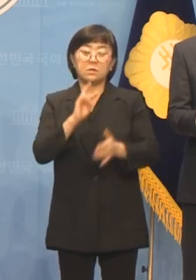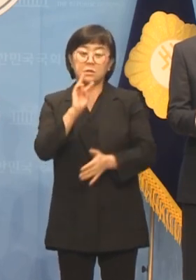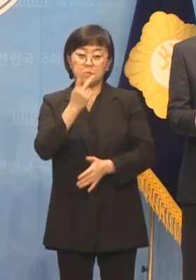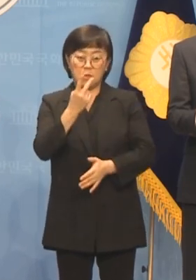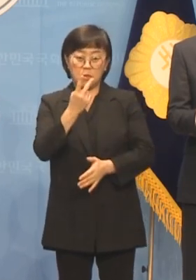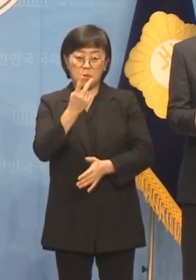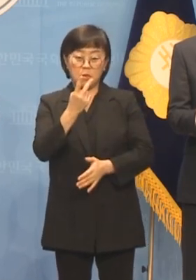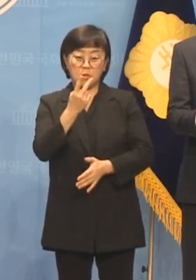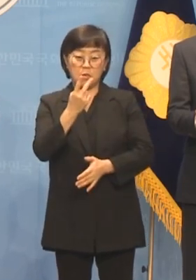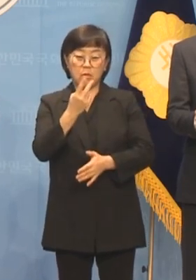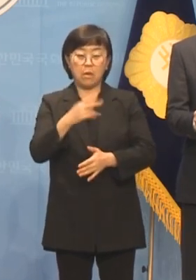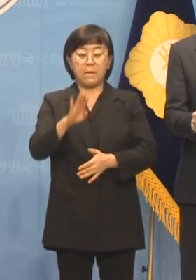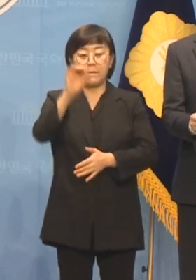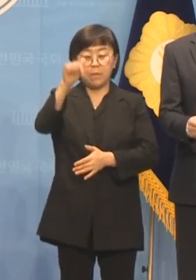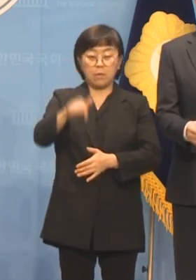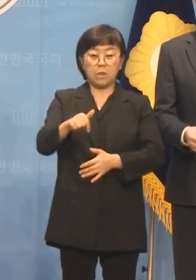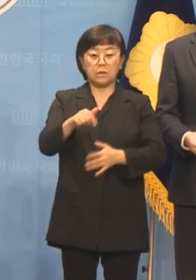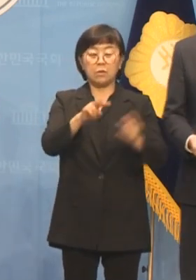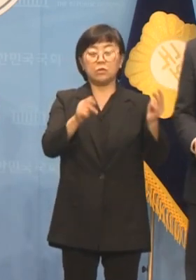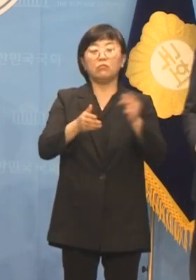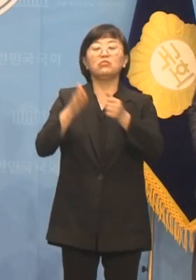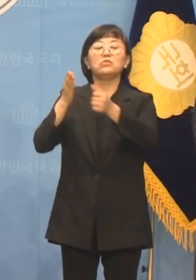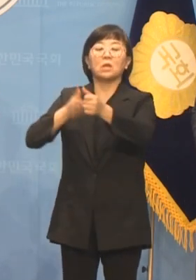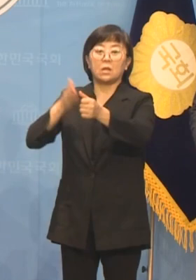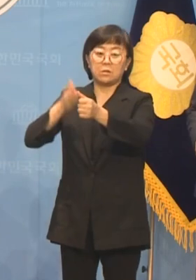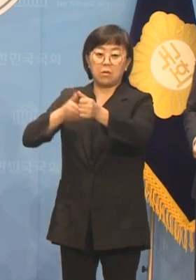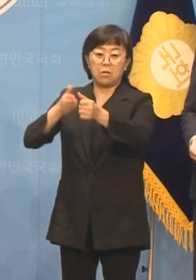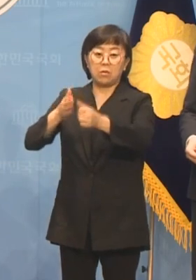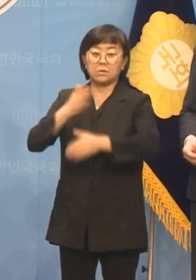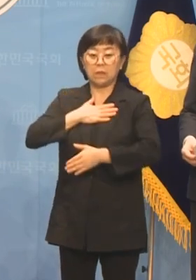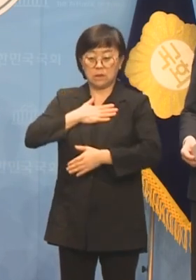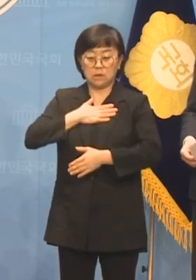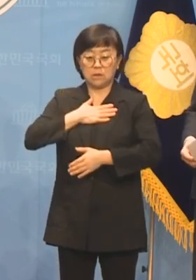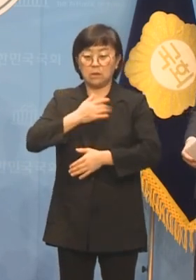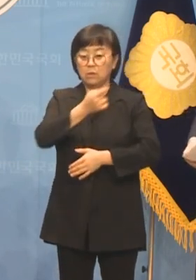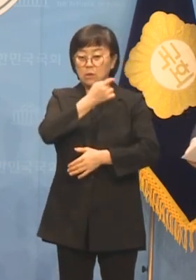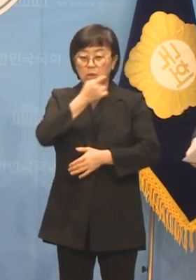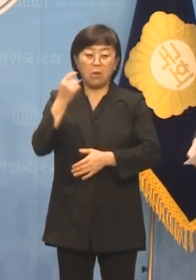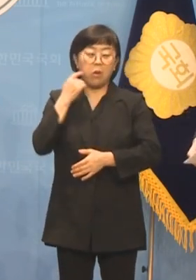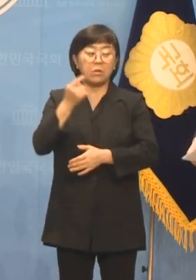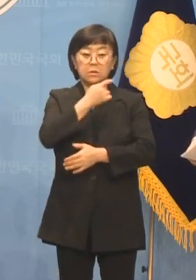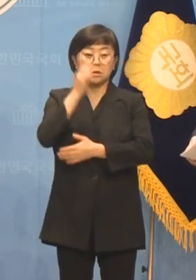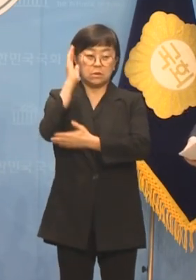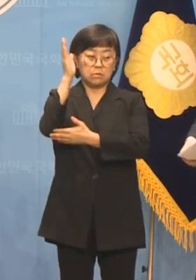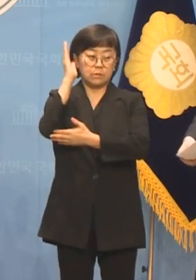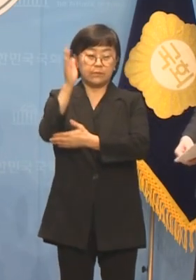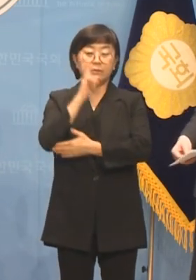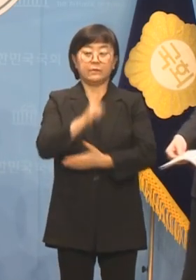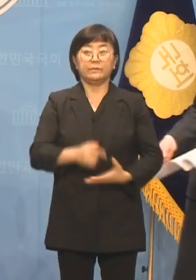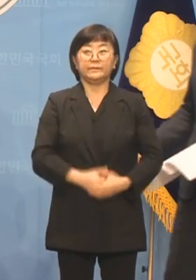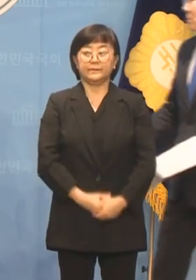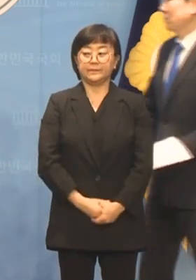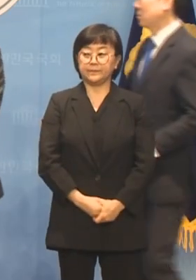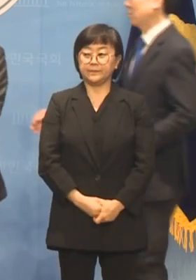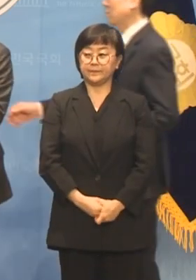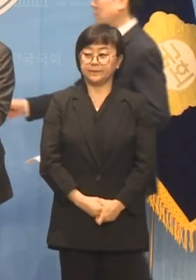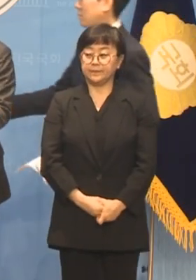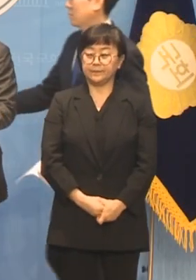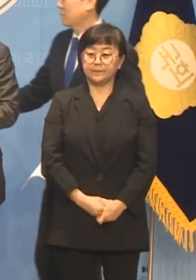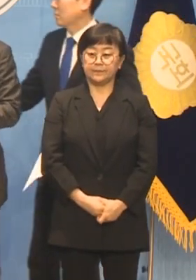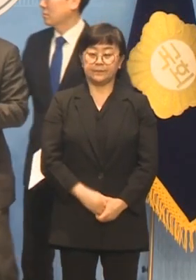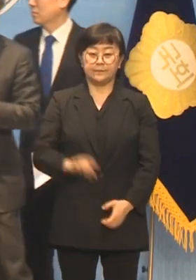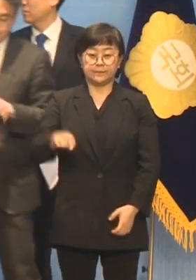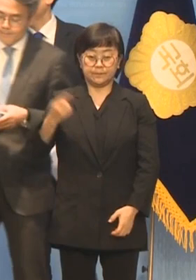뒤집어 박모 씨 및 서모 씨가 부탁하여 자신이 유증한 것이라고 거짓 진술하기에 이른 것이다.